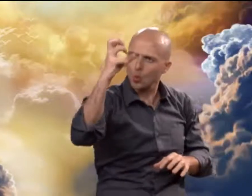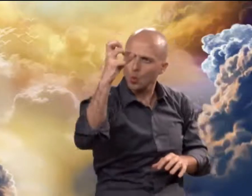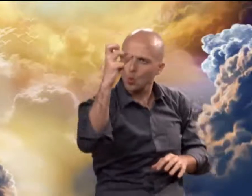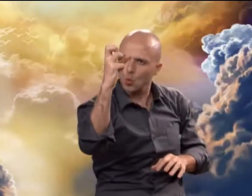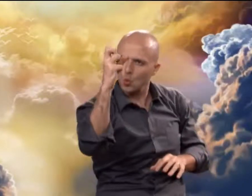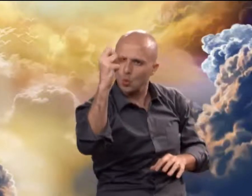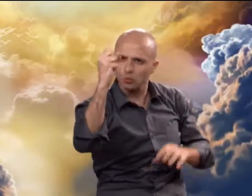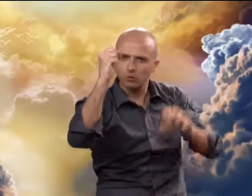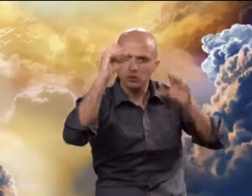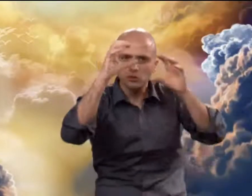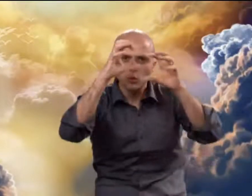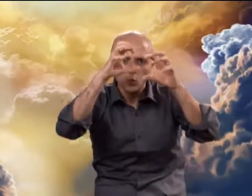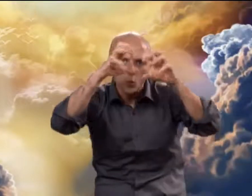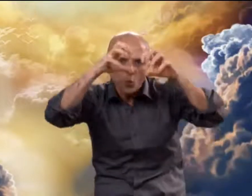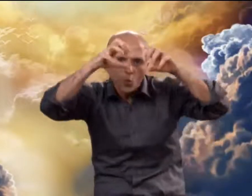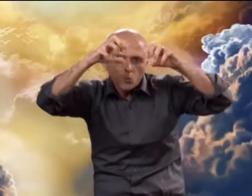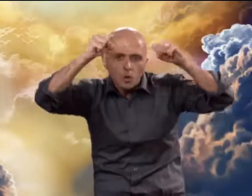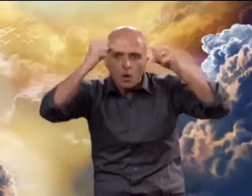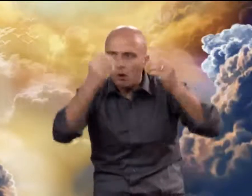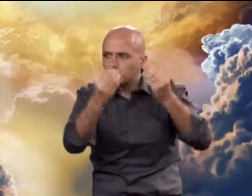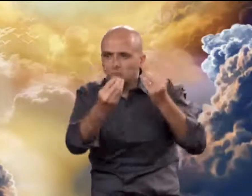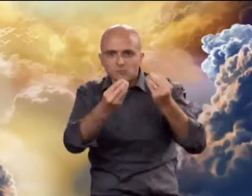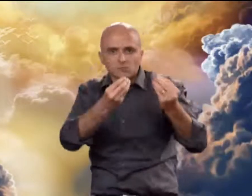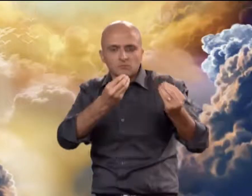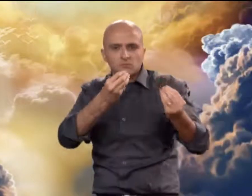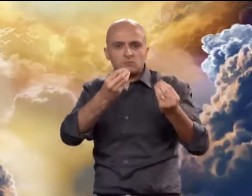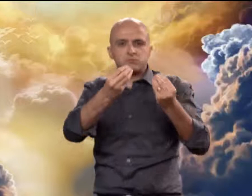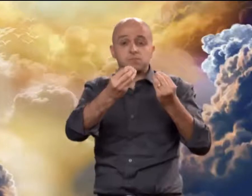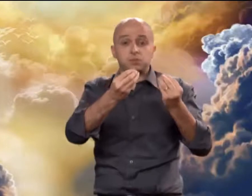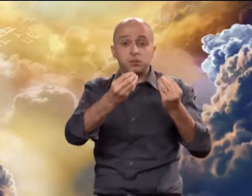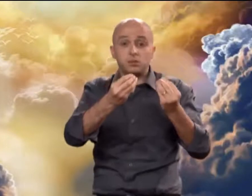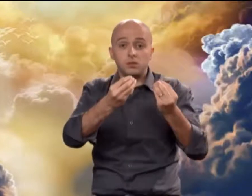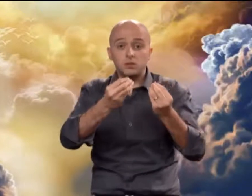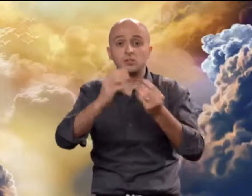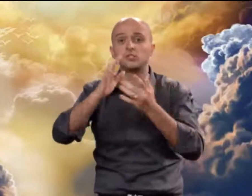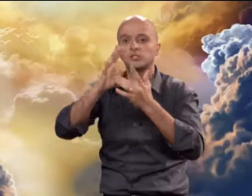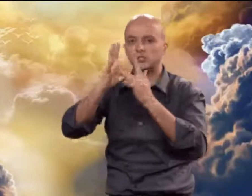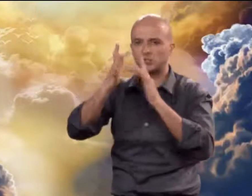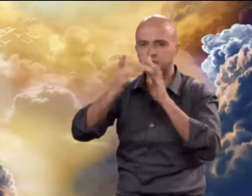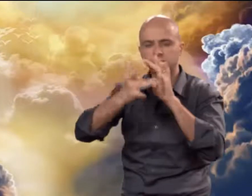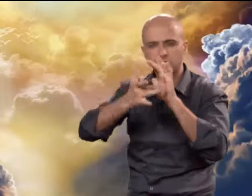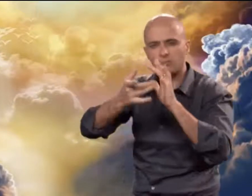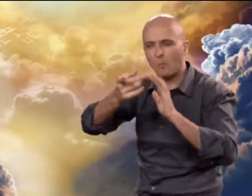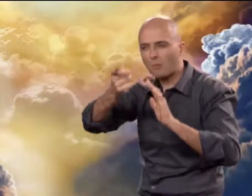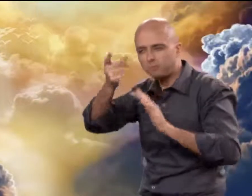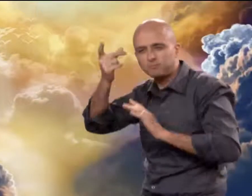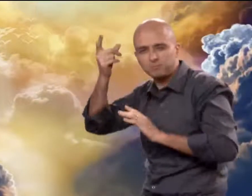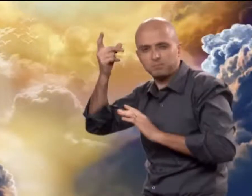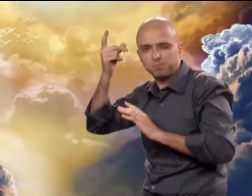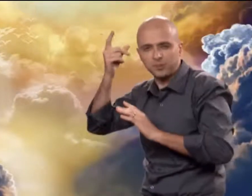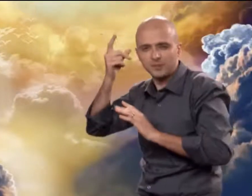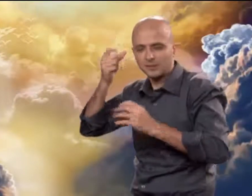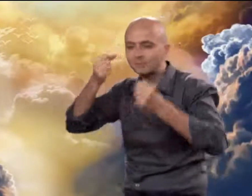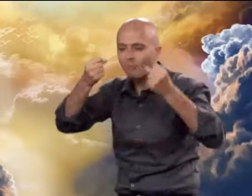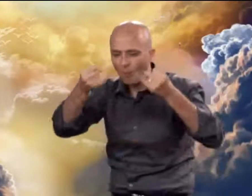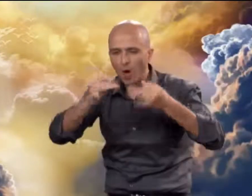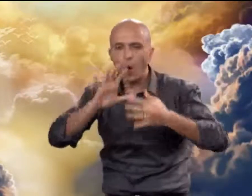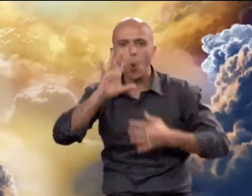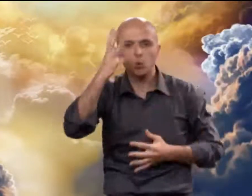noite de verão. Temor, ansiedade e pavor encheram gradualmente o coração das pessoas. Mulheres ficavam à